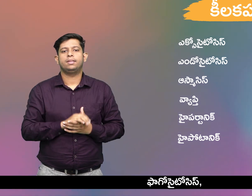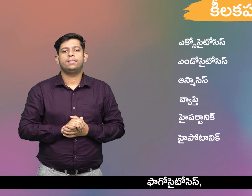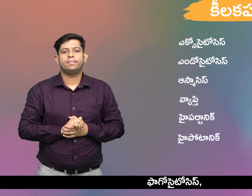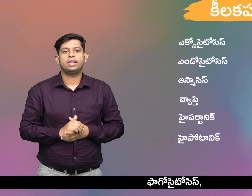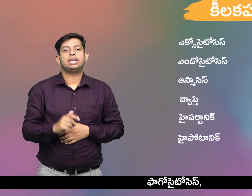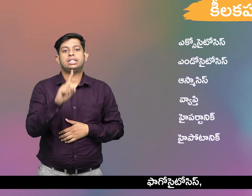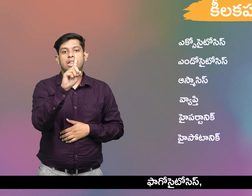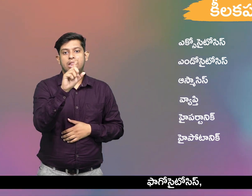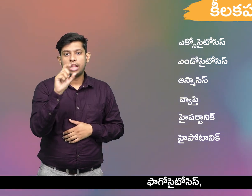ఫాగోసైటోసిస్,